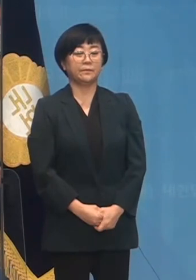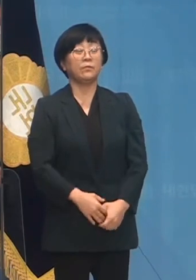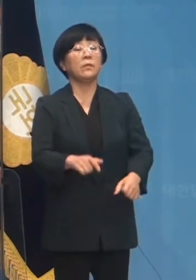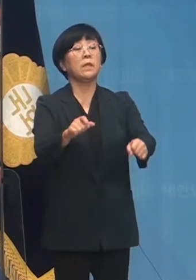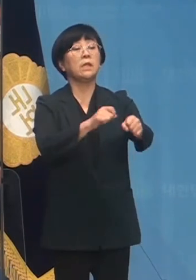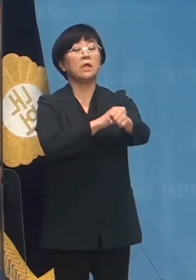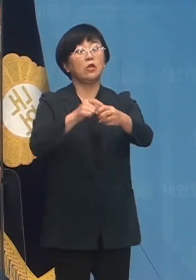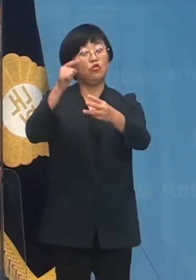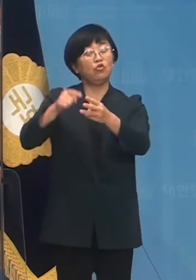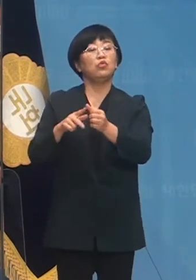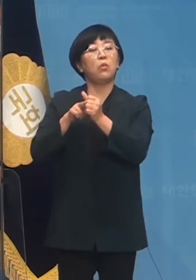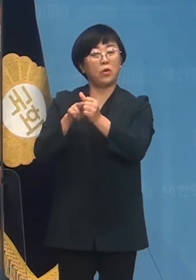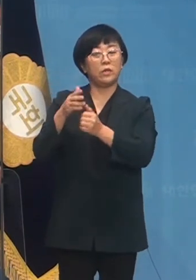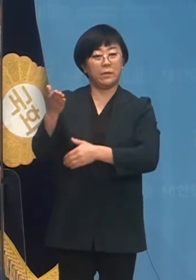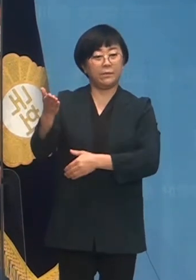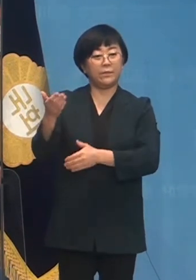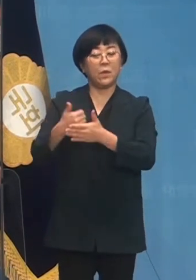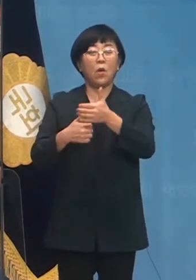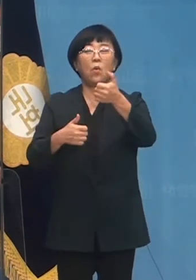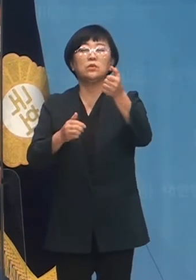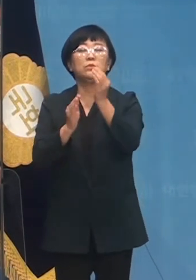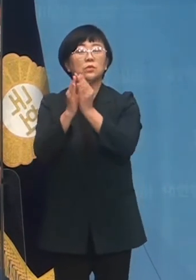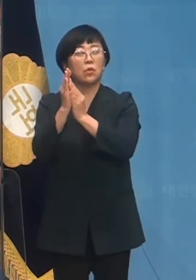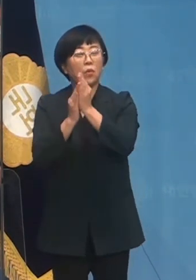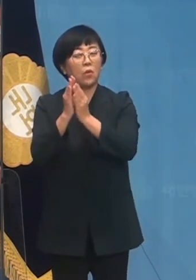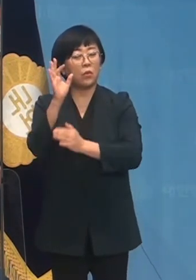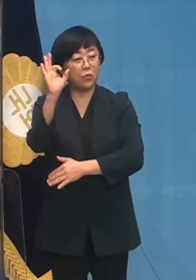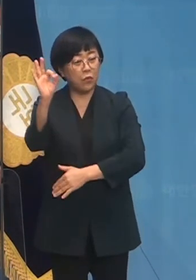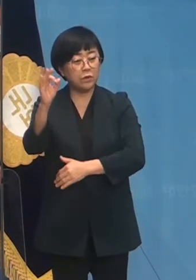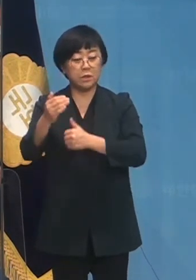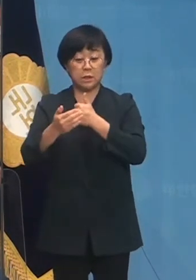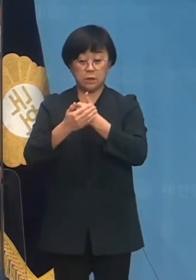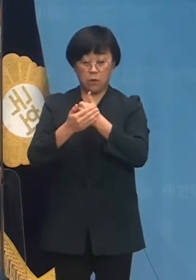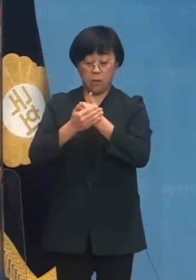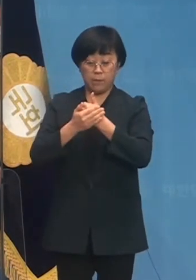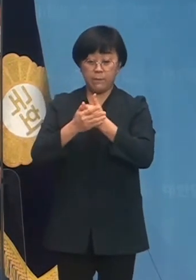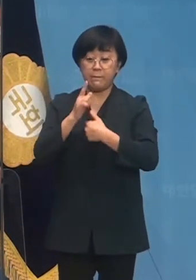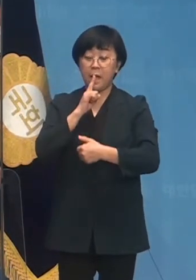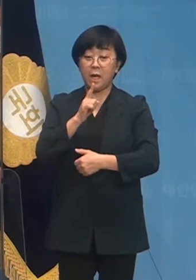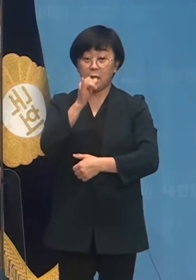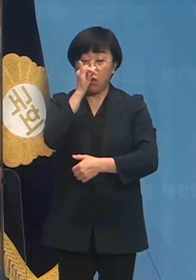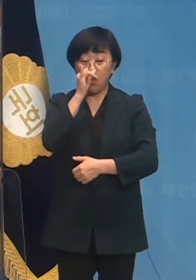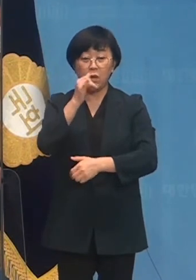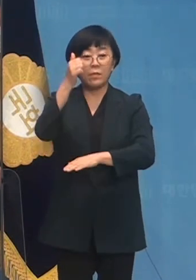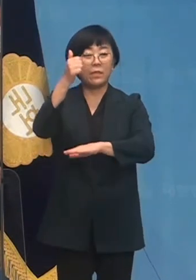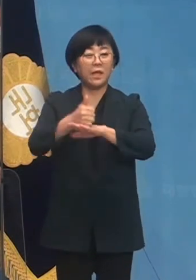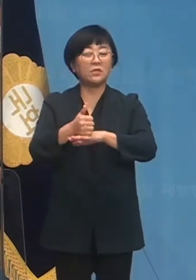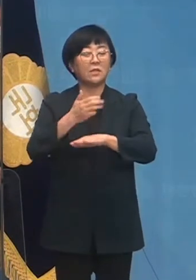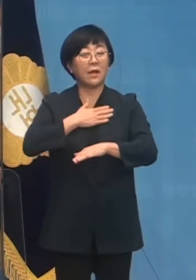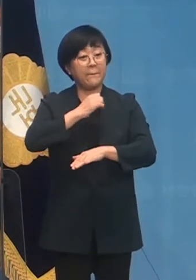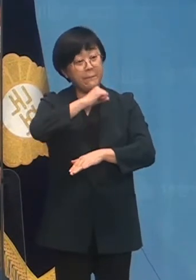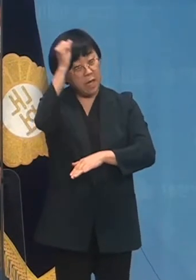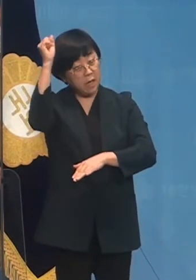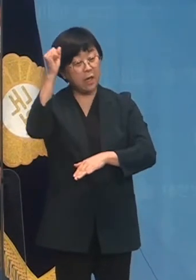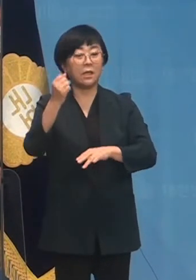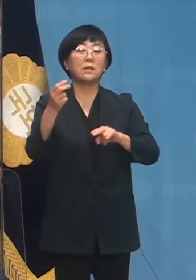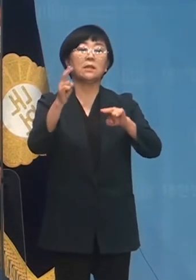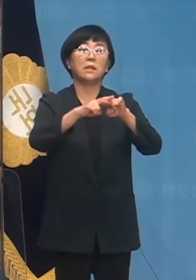특히 윤석열 후보님 그리고 50조 원 지원 얘기하시고 나중에는 내가 당선되면